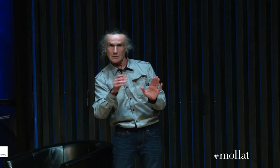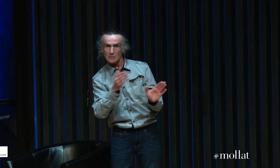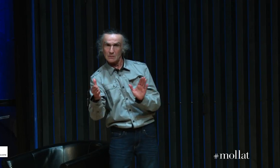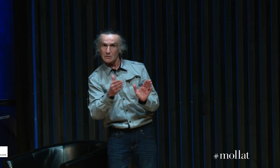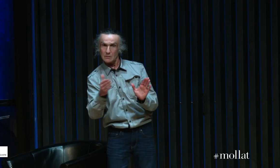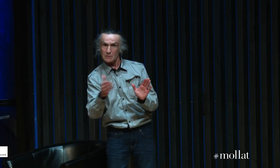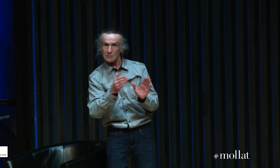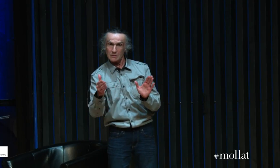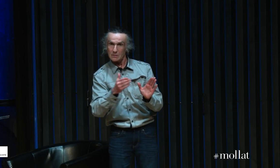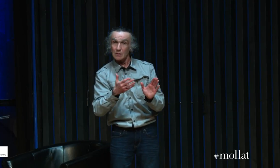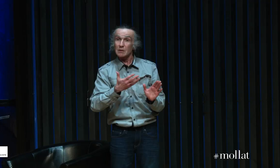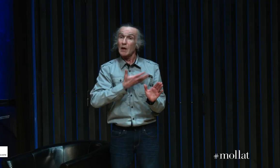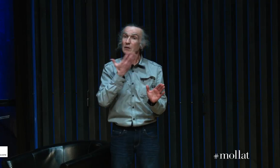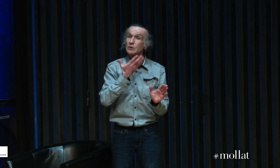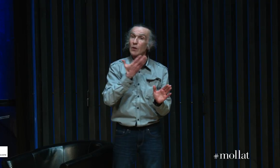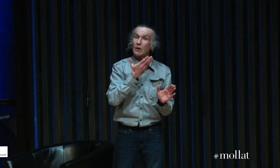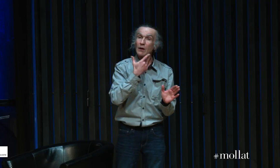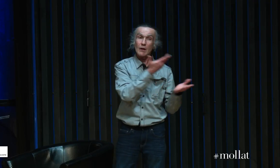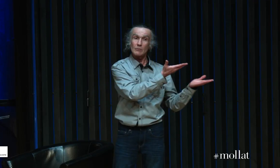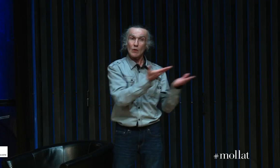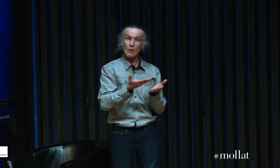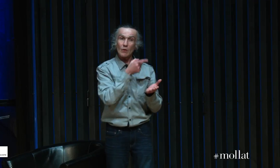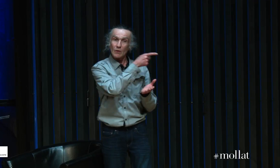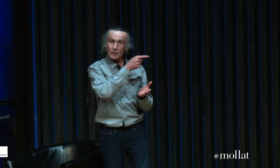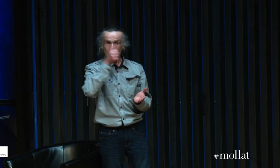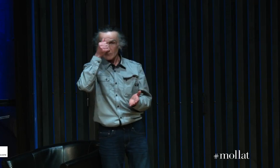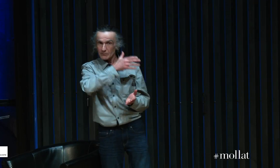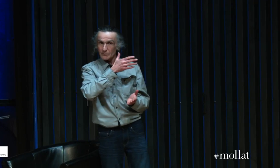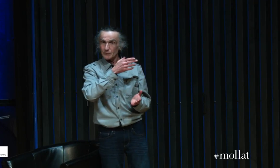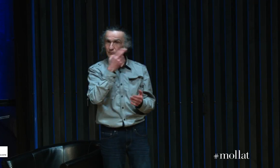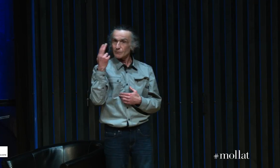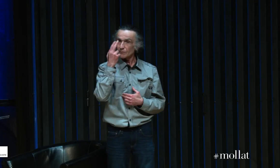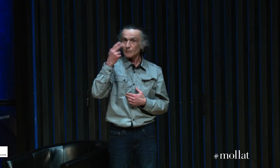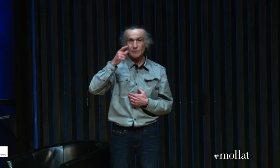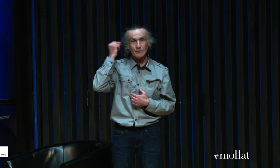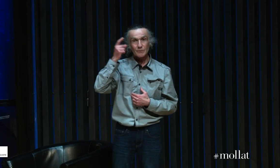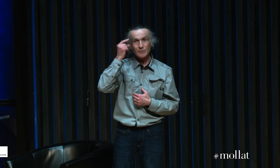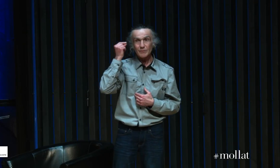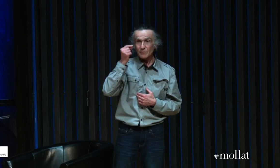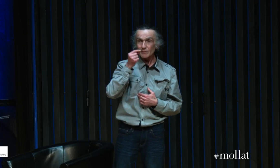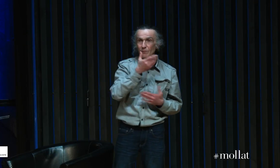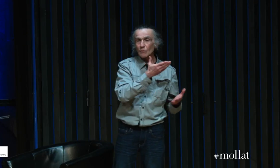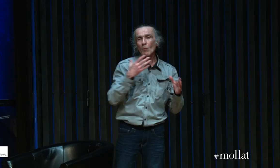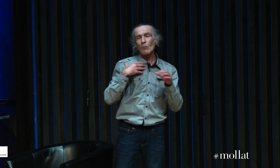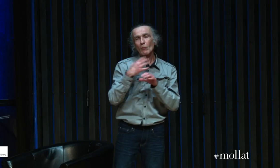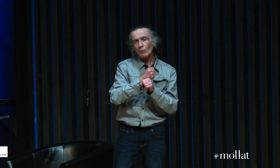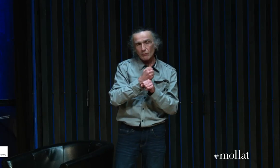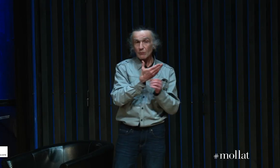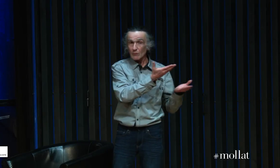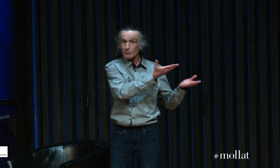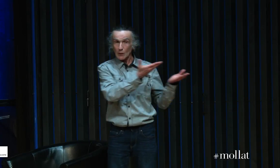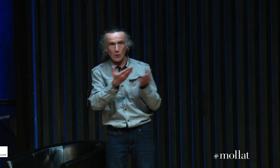de militantisme. Et la chance qu'il y a eu, c'est qu'il y a eu un Américain...